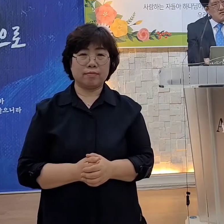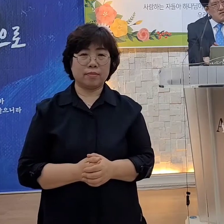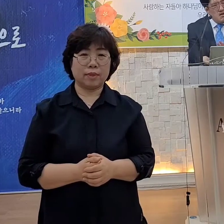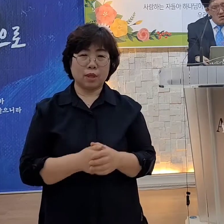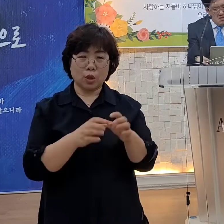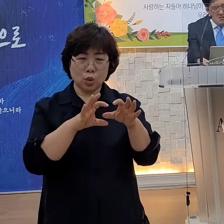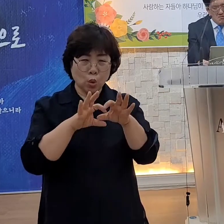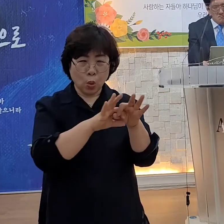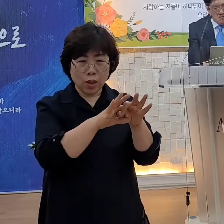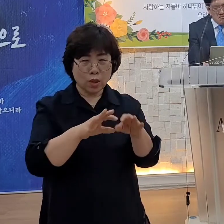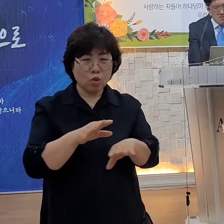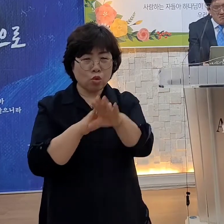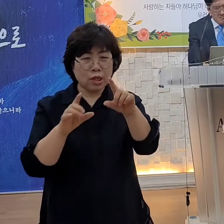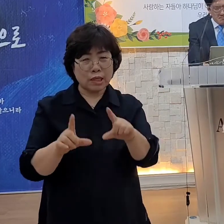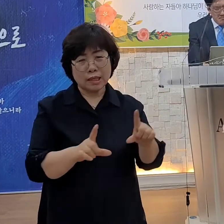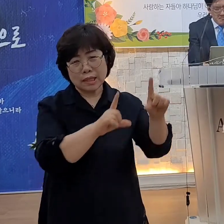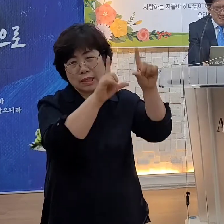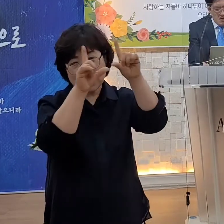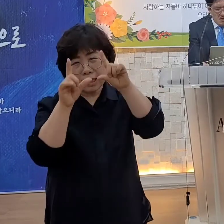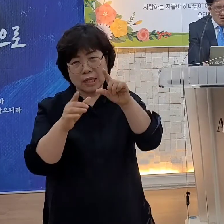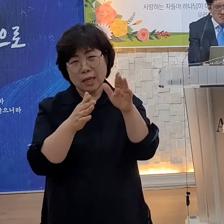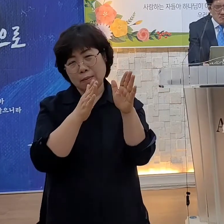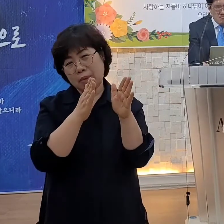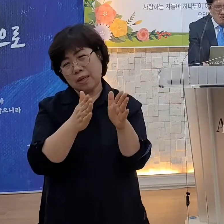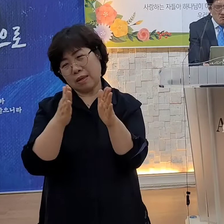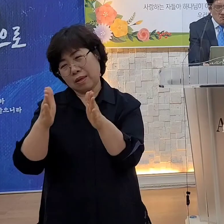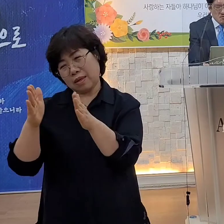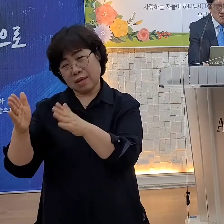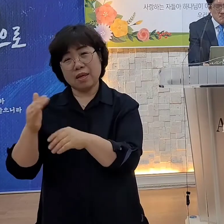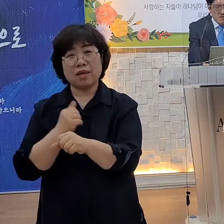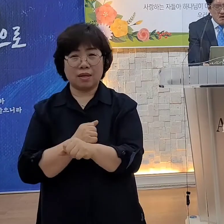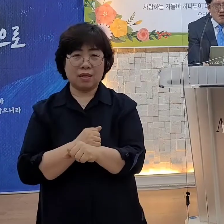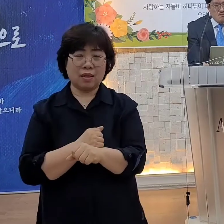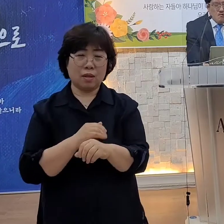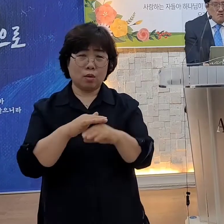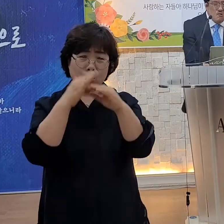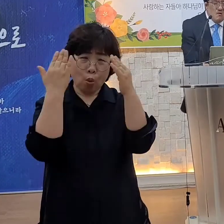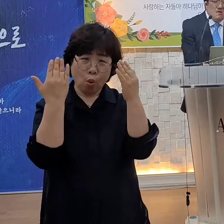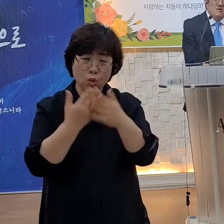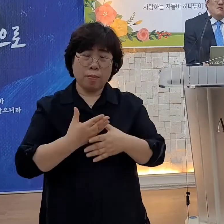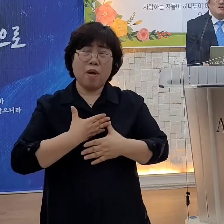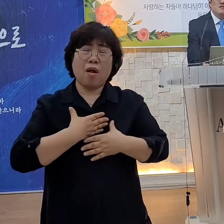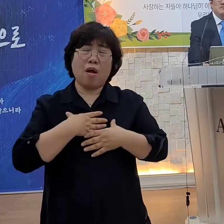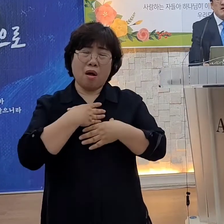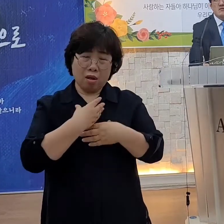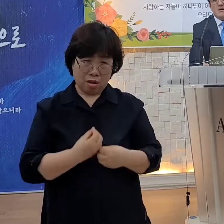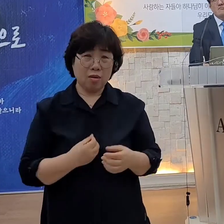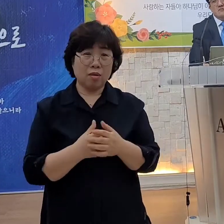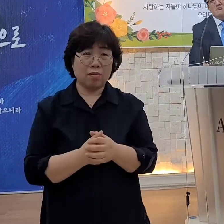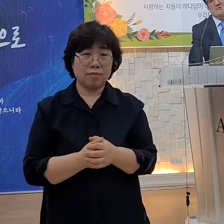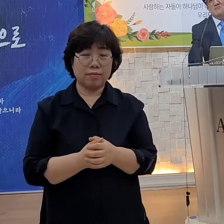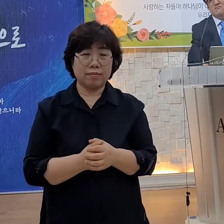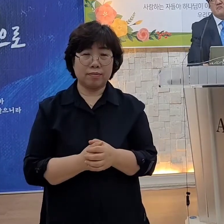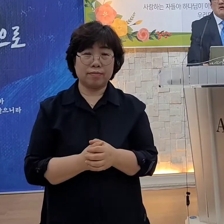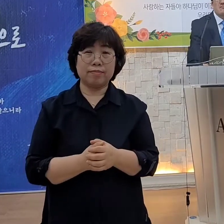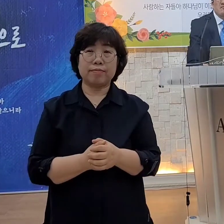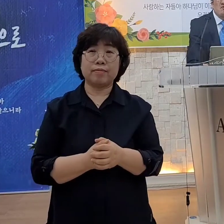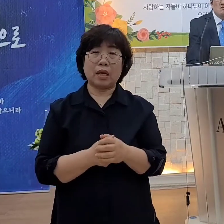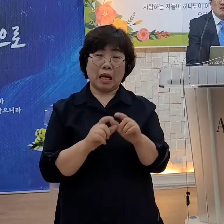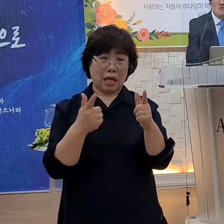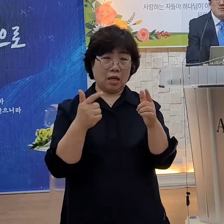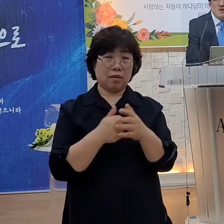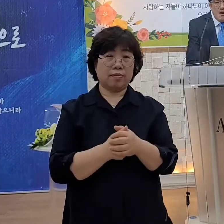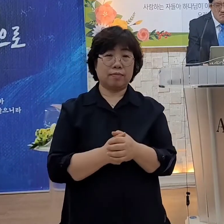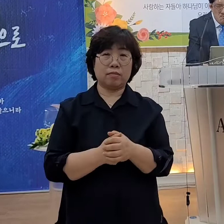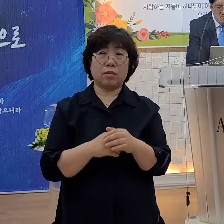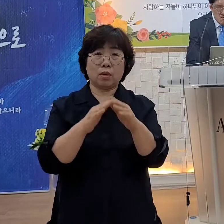살아가는 과정의 연속입니다. 여러분, 모든 것이 편안하고, 자, 이제 다음 넘기겠습니다.